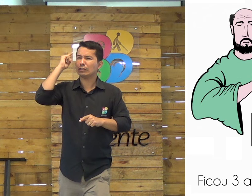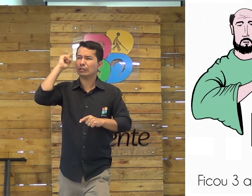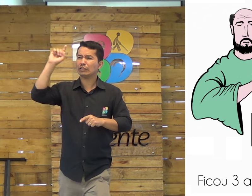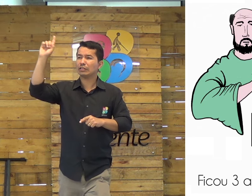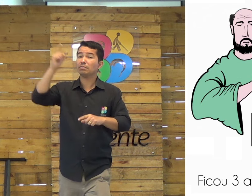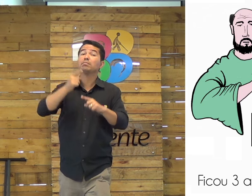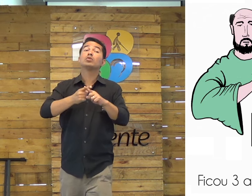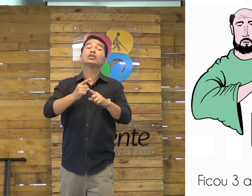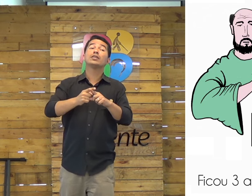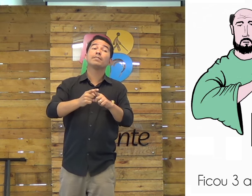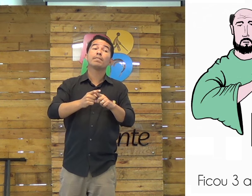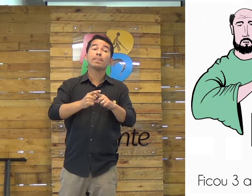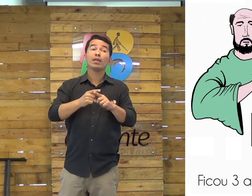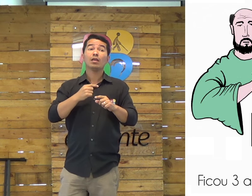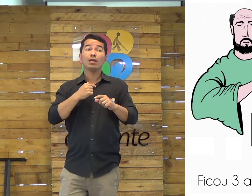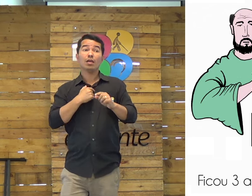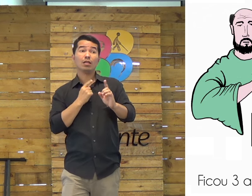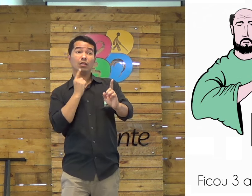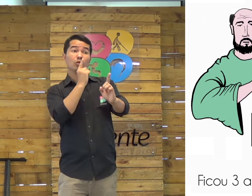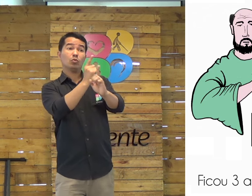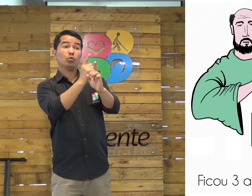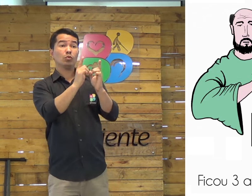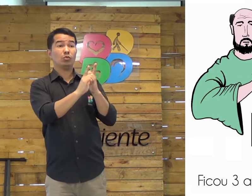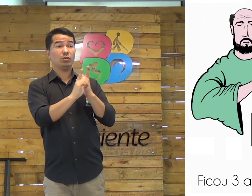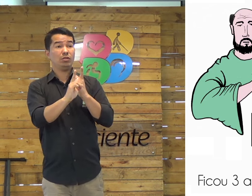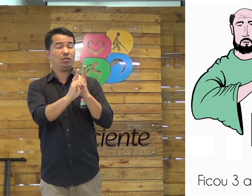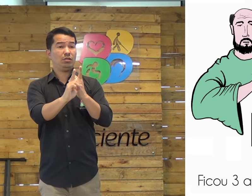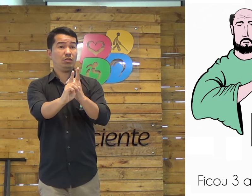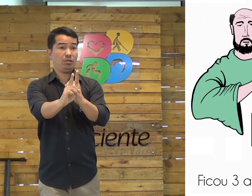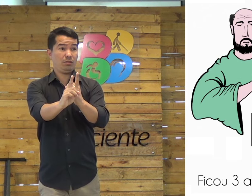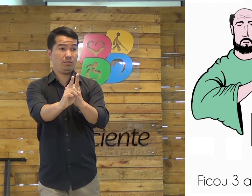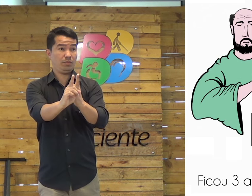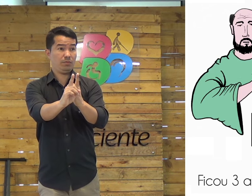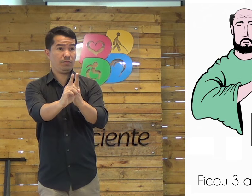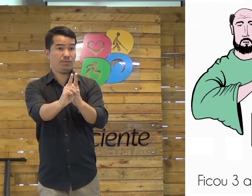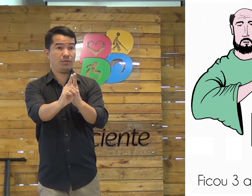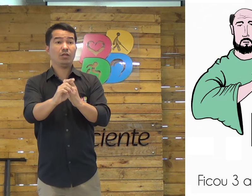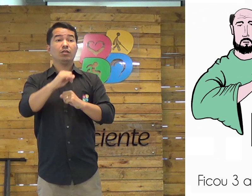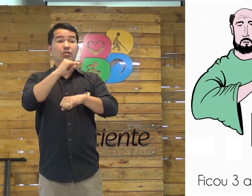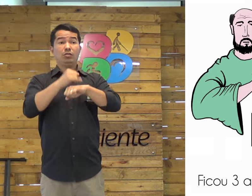pensando em Deus, refletindo sobre as coisas. Por quê?